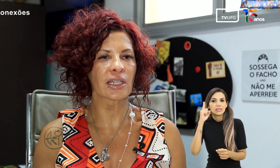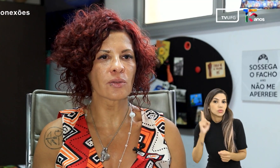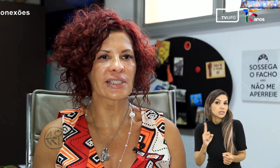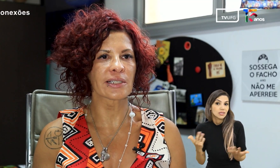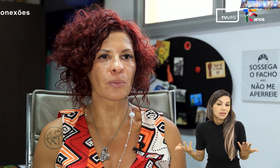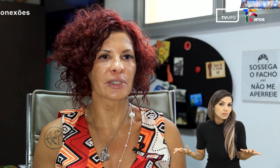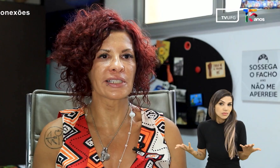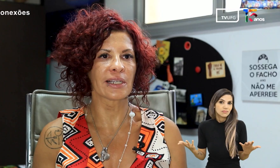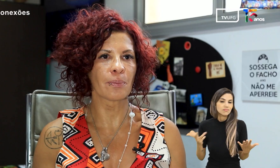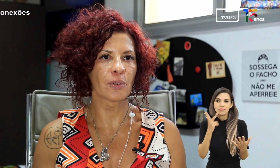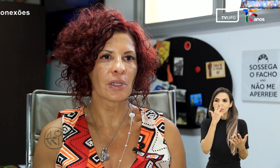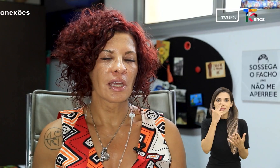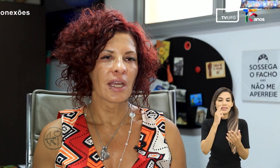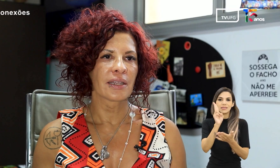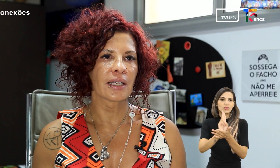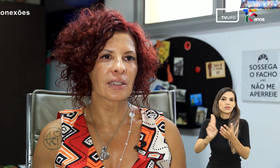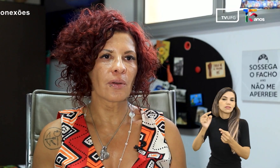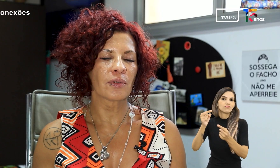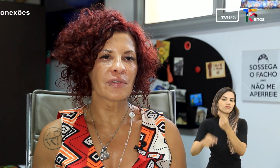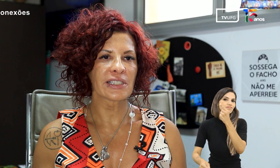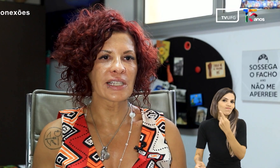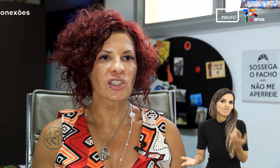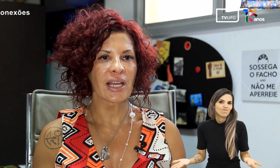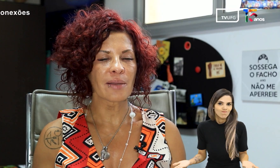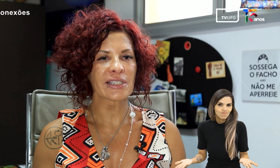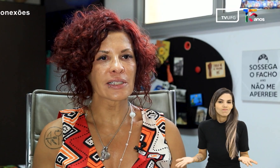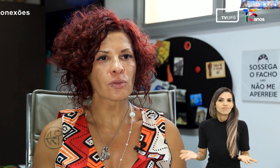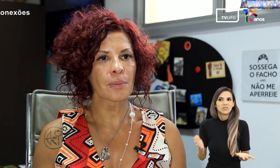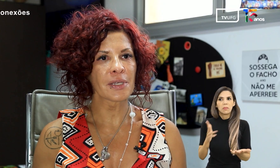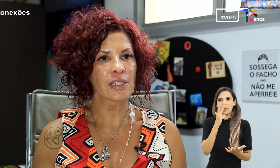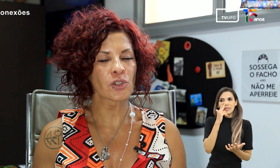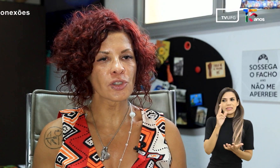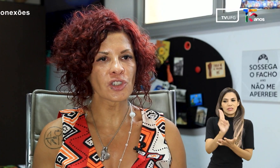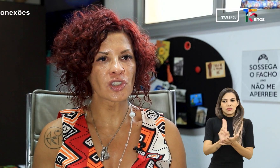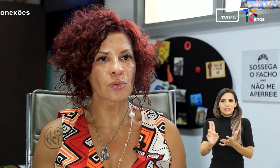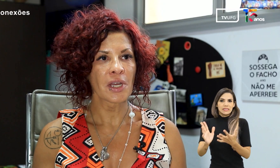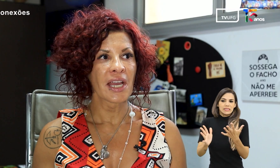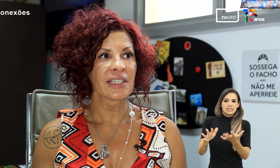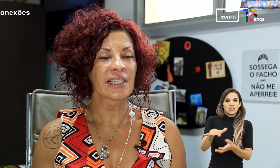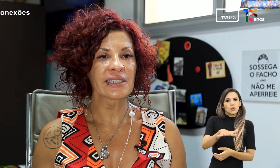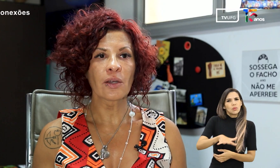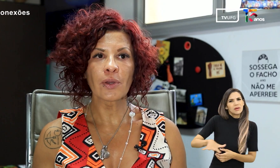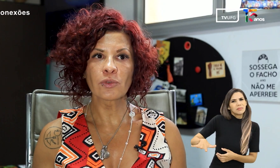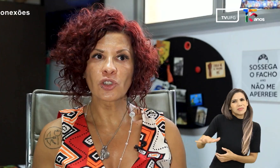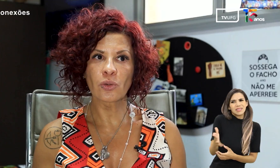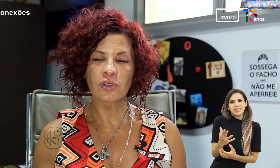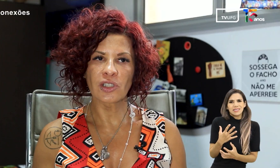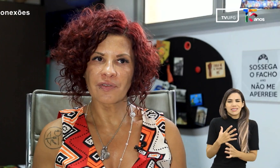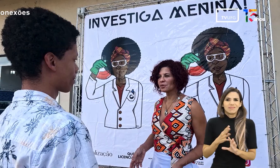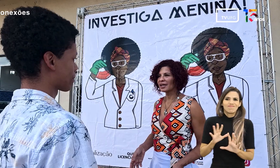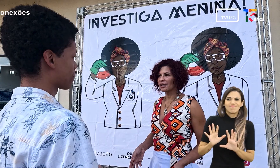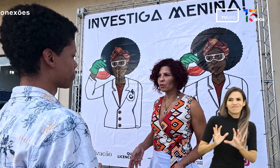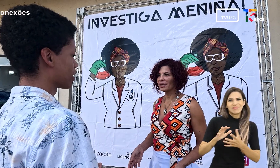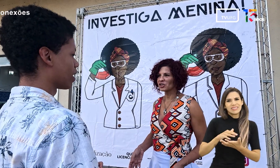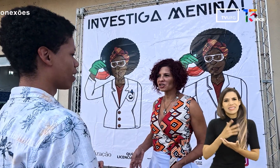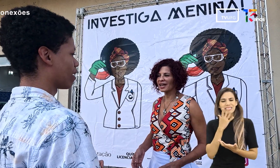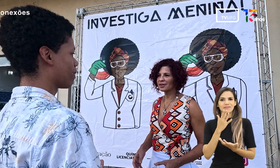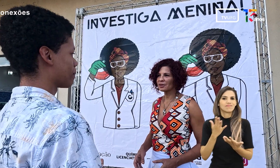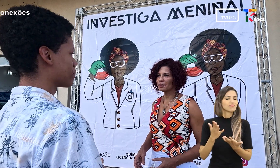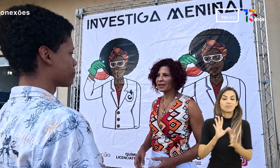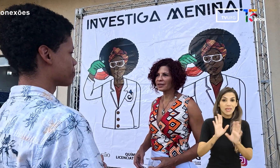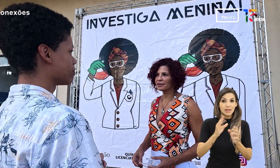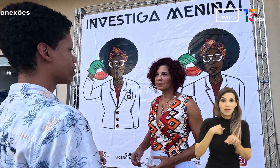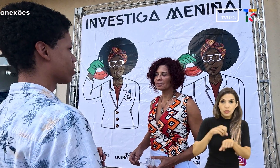inglês na graduação, por exemplo, né? Então a universidade ela acaba sendo um ambiente hostil e esse não é um discurso de afastar as